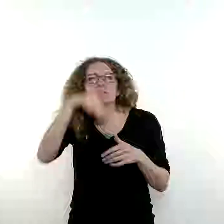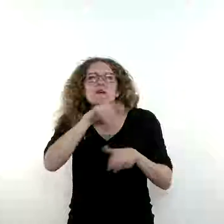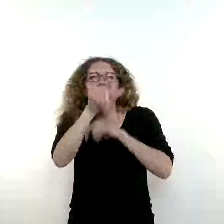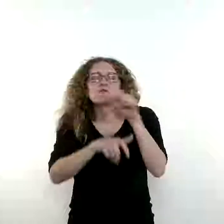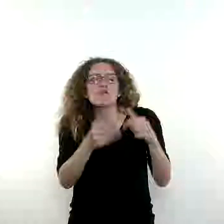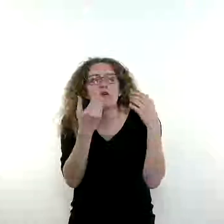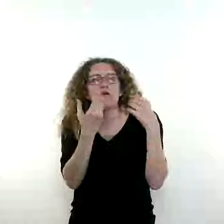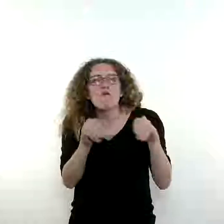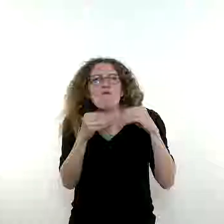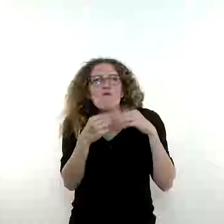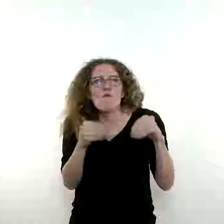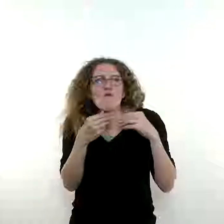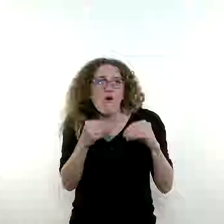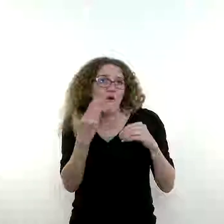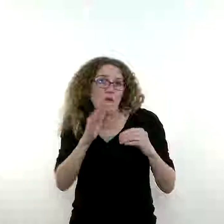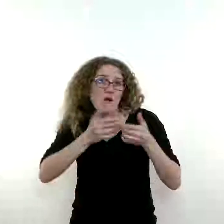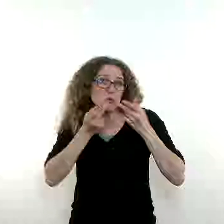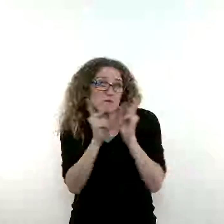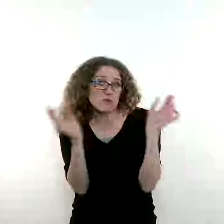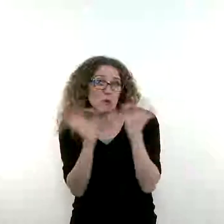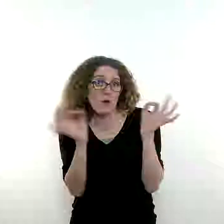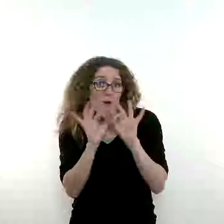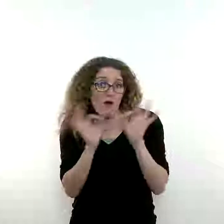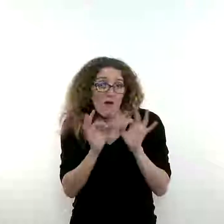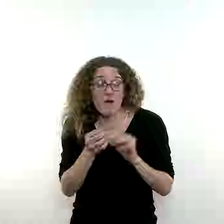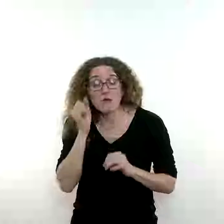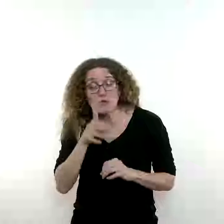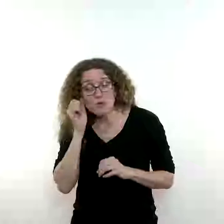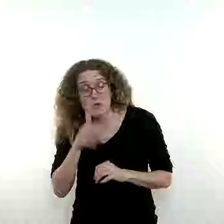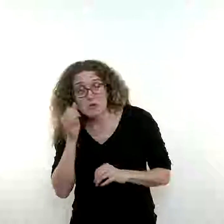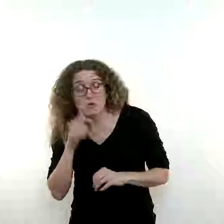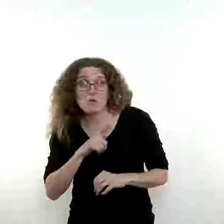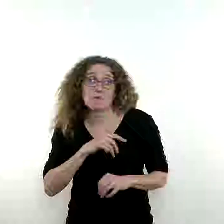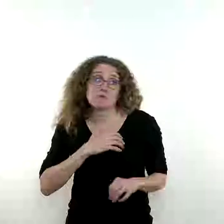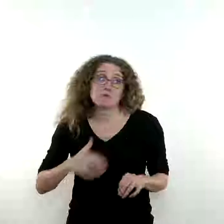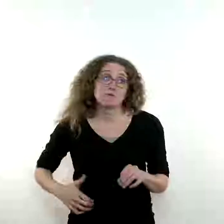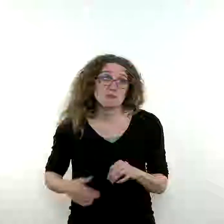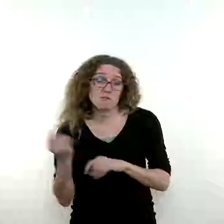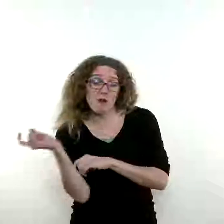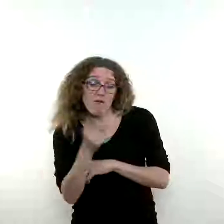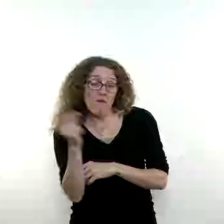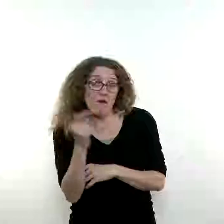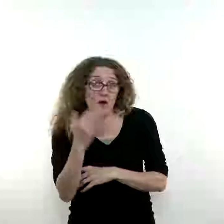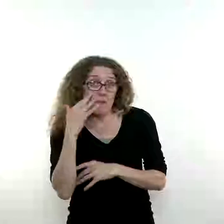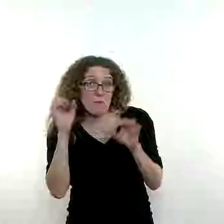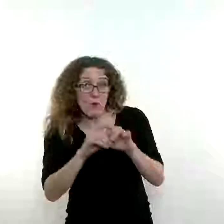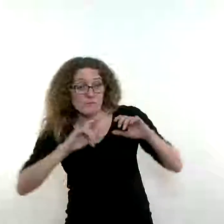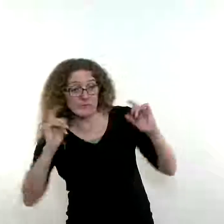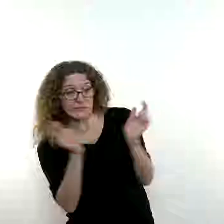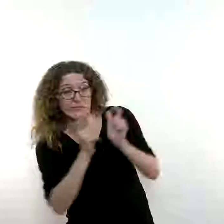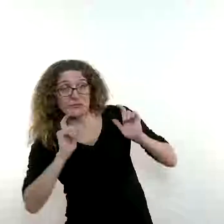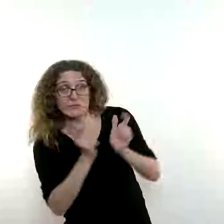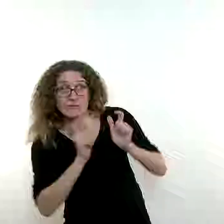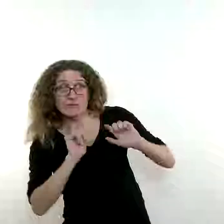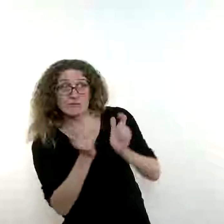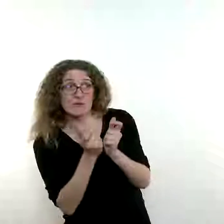plus haut de l'avenue. Les policiers municipaux, ils y sont tous les jours. Ils interpellent chaque fois qu'ils le peuvent. Derrière, c'est l'État.